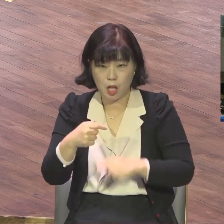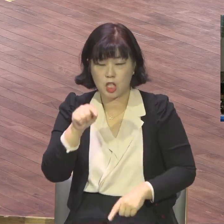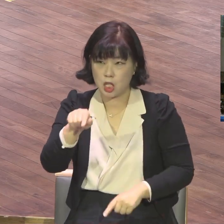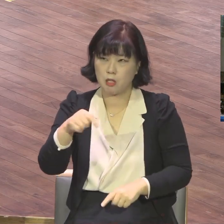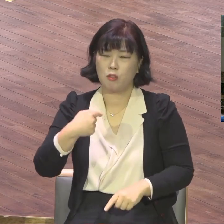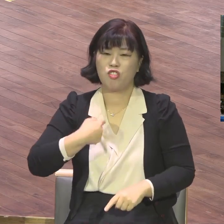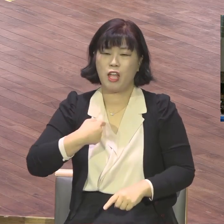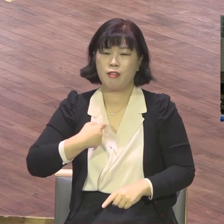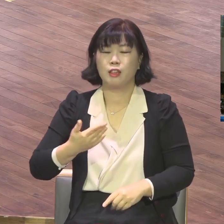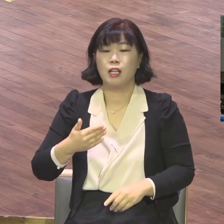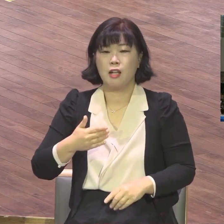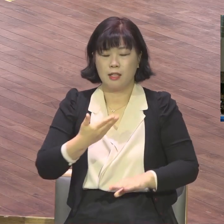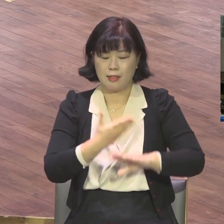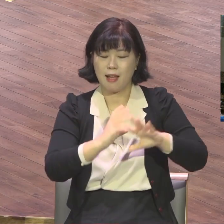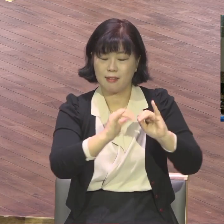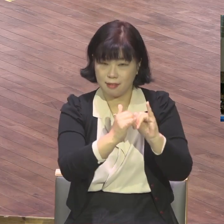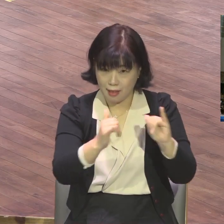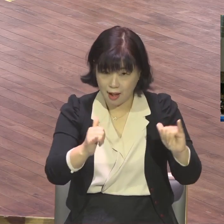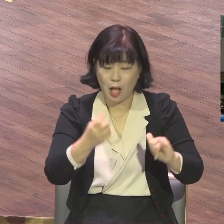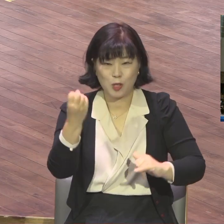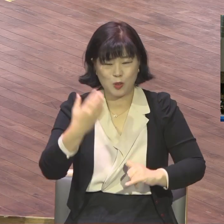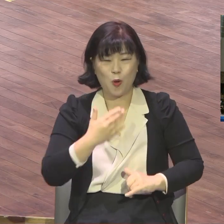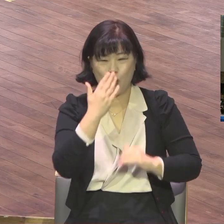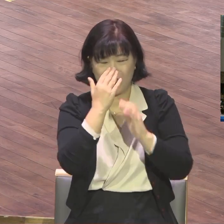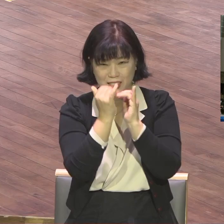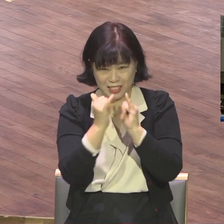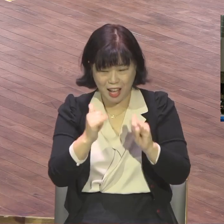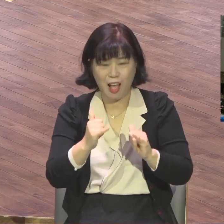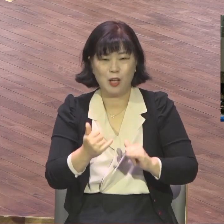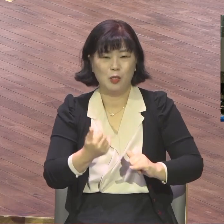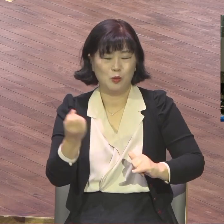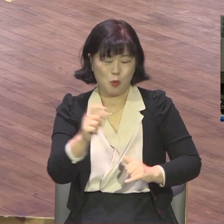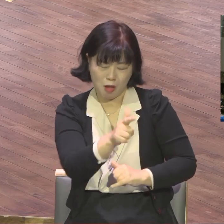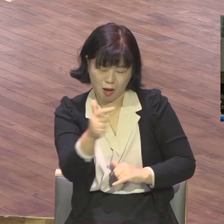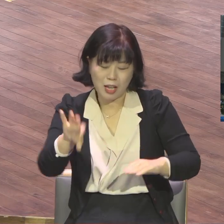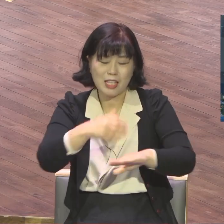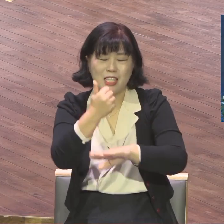이스라엘 자손에게 전하기 위하여 택한 나의 그릇이라.